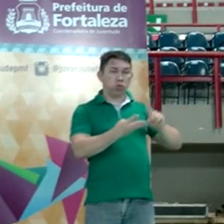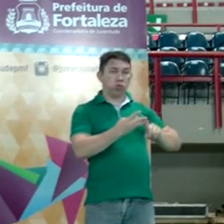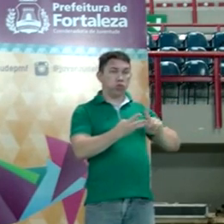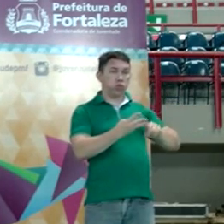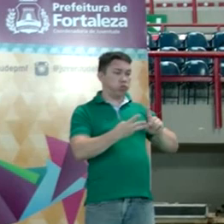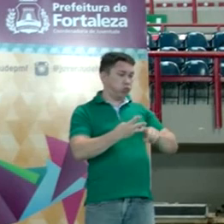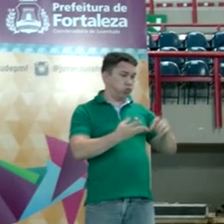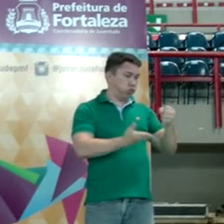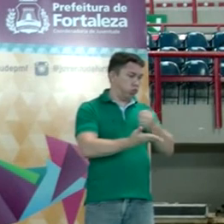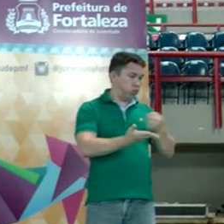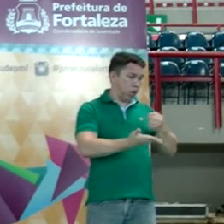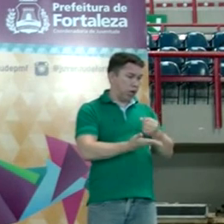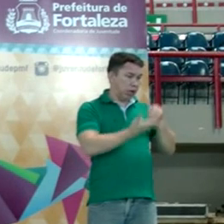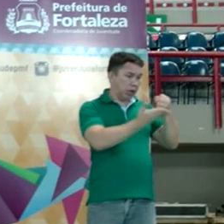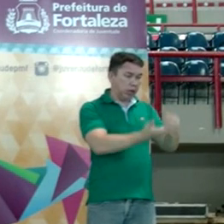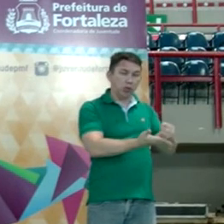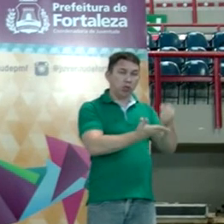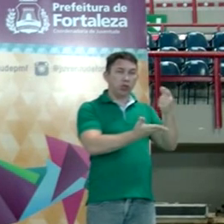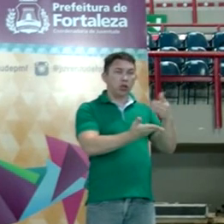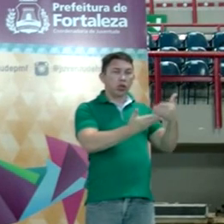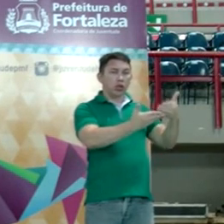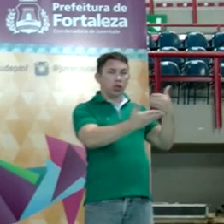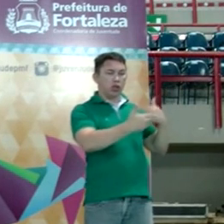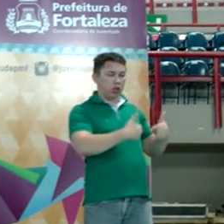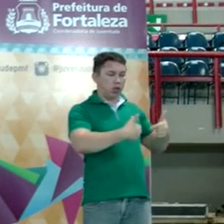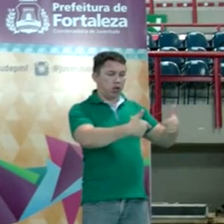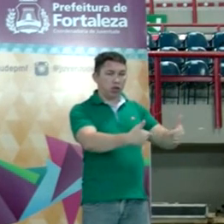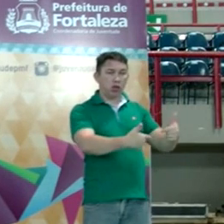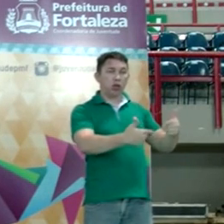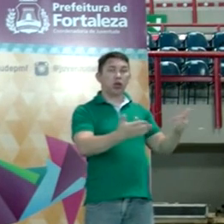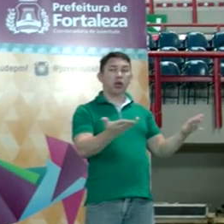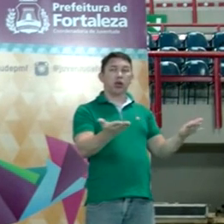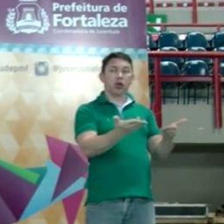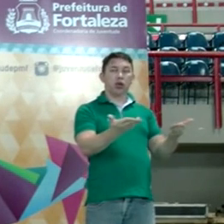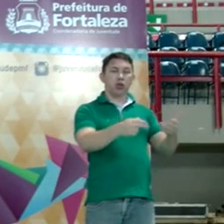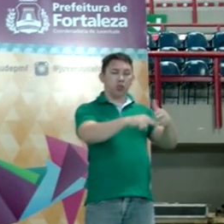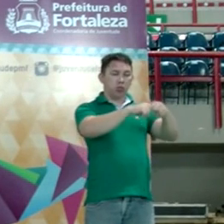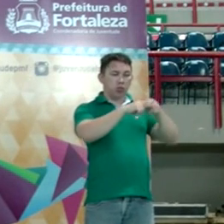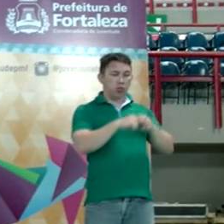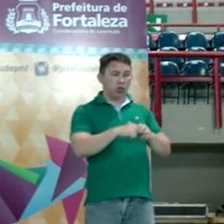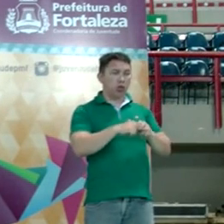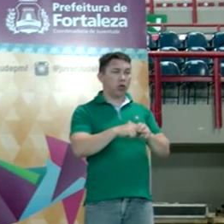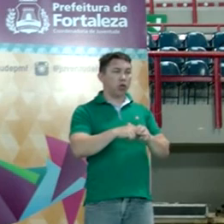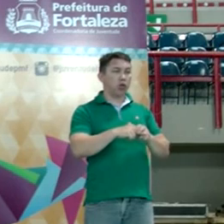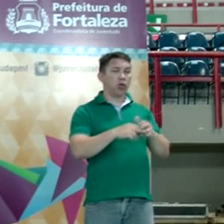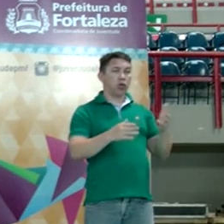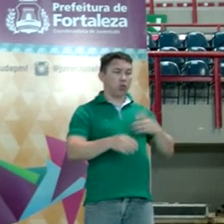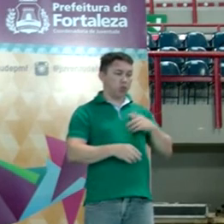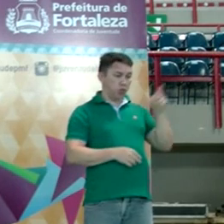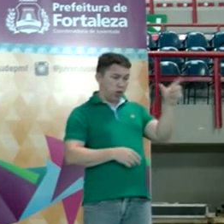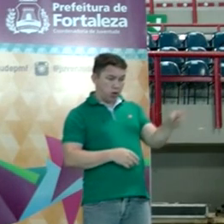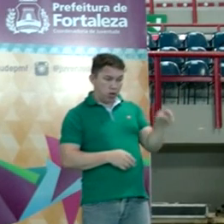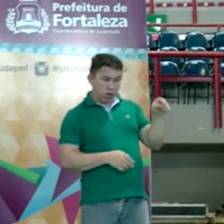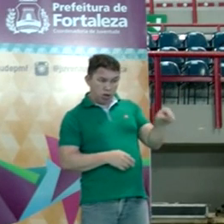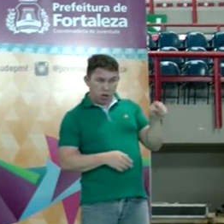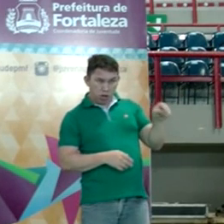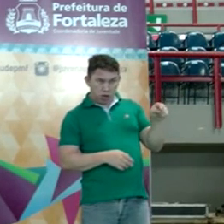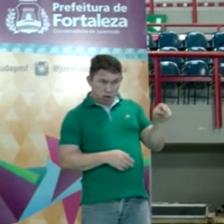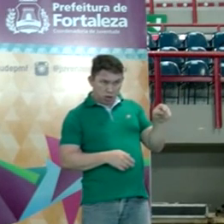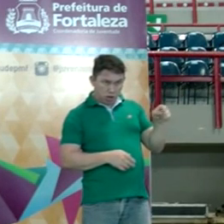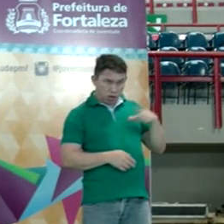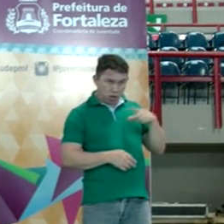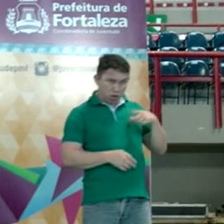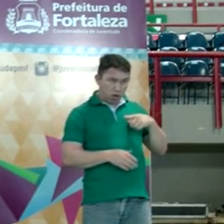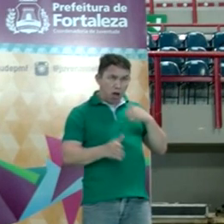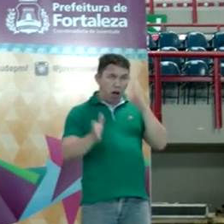dos direitos básicos que os trabalhadores conquistaram. Agora, entretanto, esse cara é um refugiado?